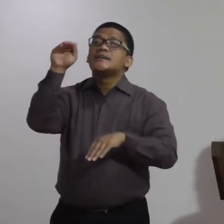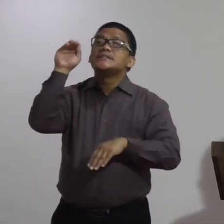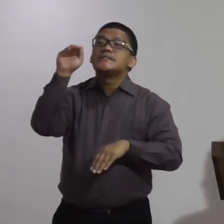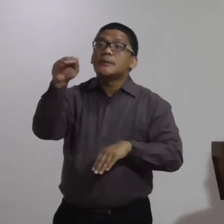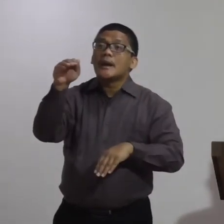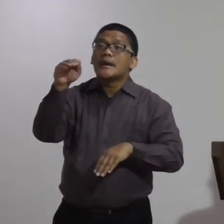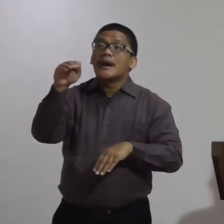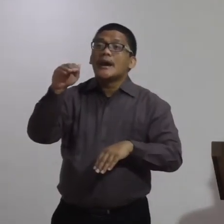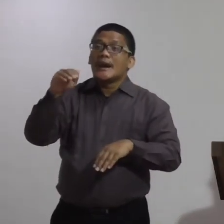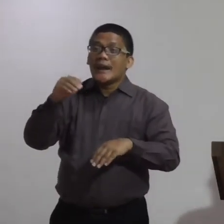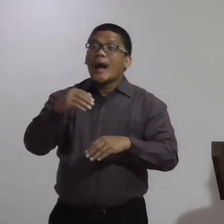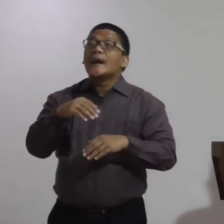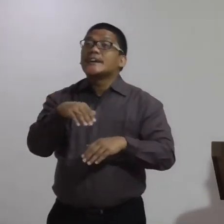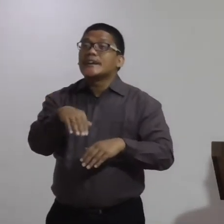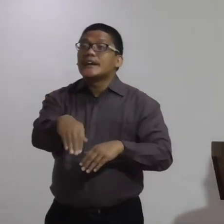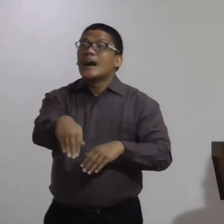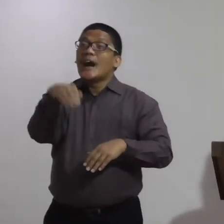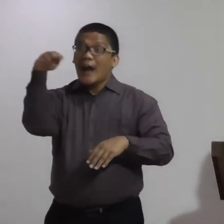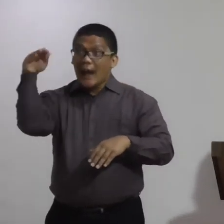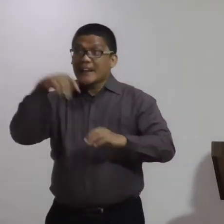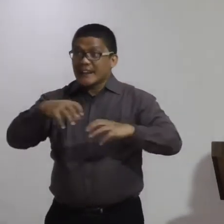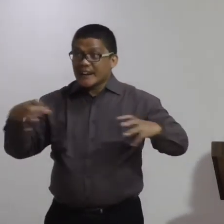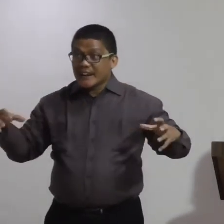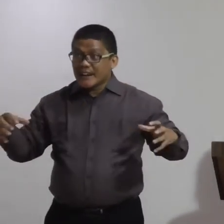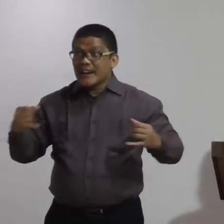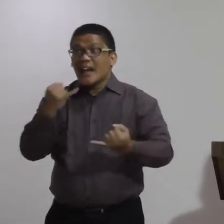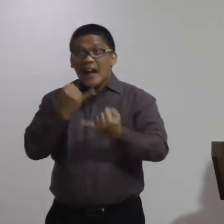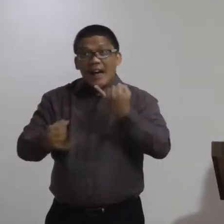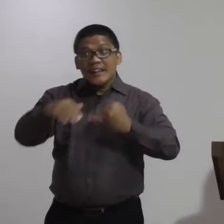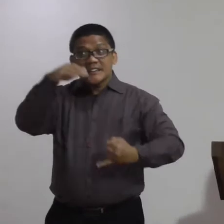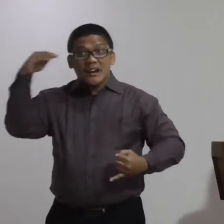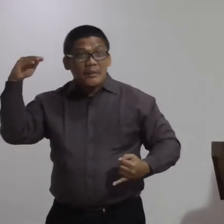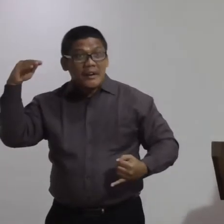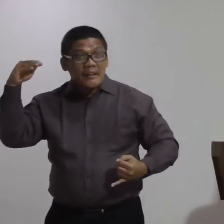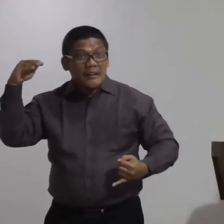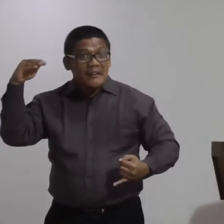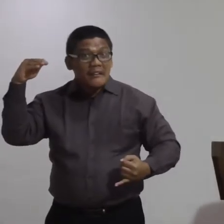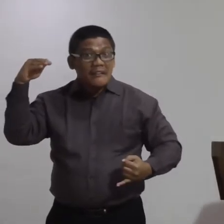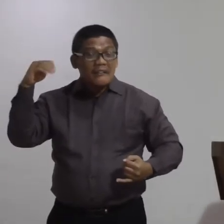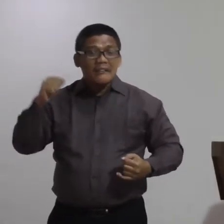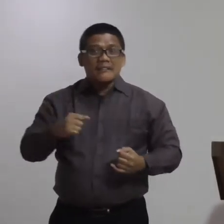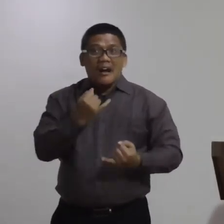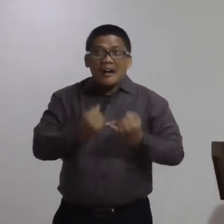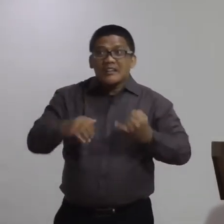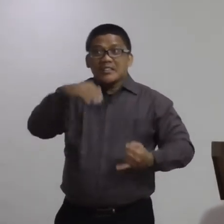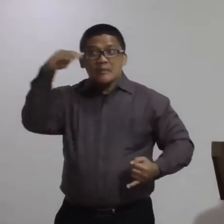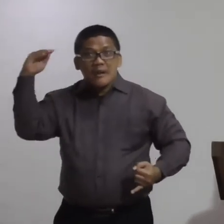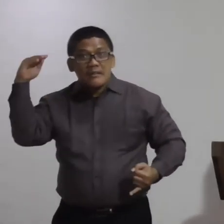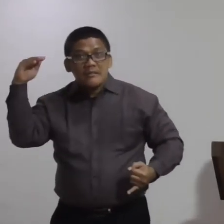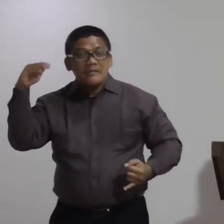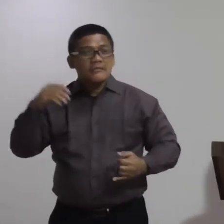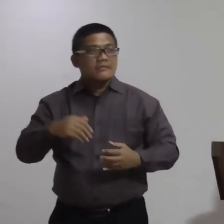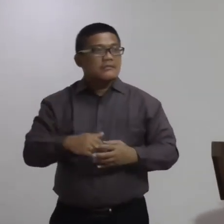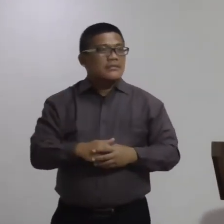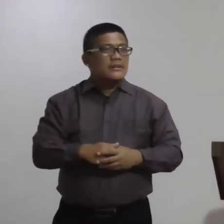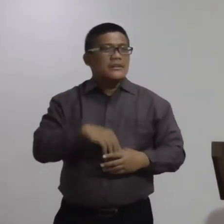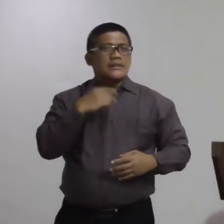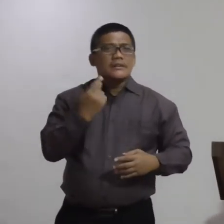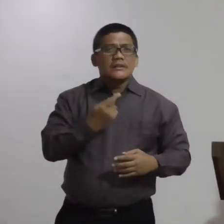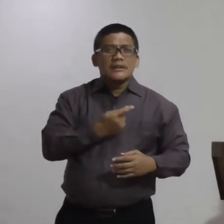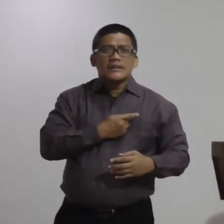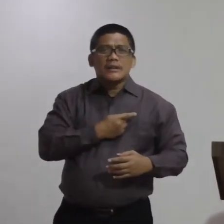Akhir zaman. Ya, sudah mulai akhir zaman, hari kiamat, ya. Sehingga